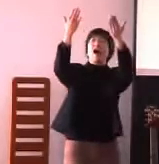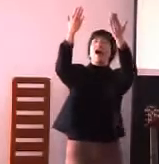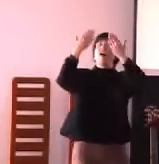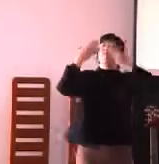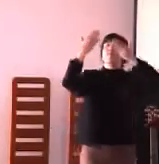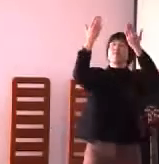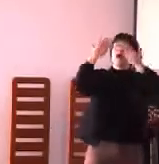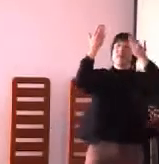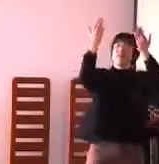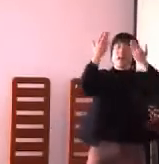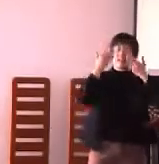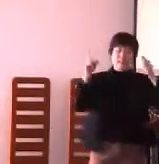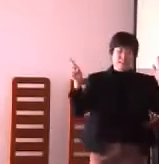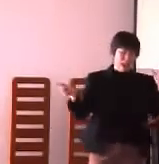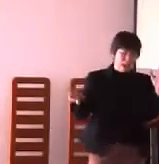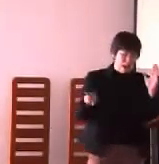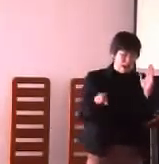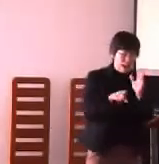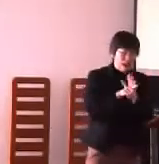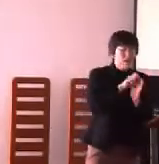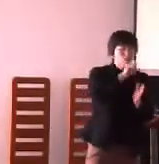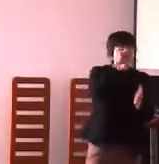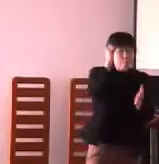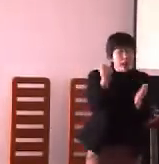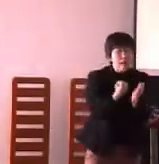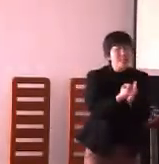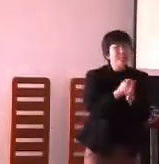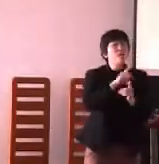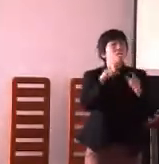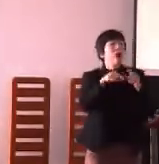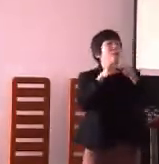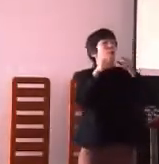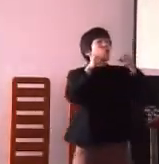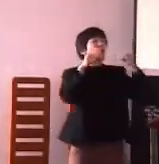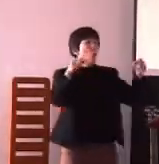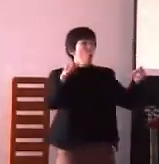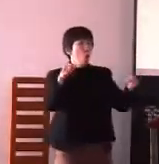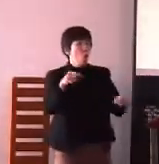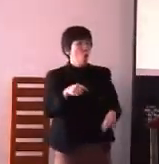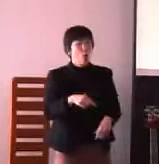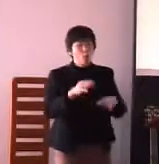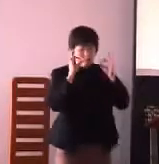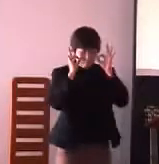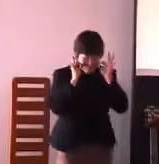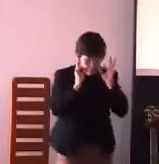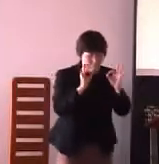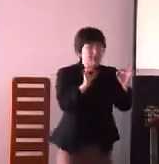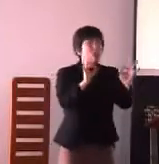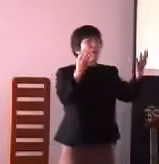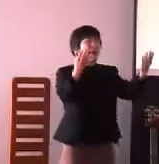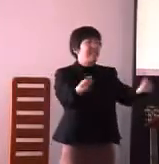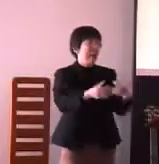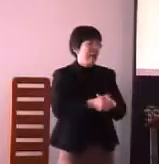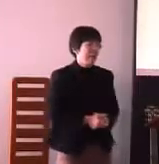いただいたこれまで素晴らしい賜物を本当に気づきました、見つけました